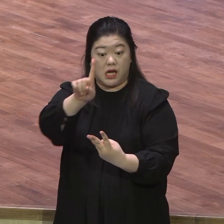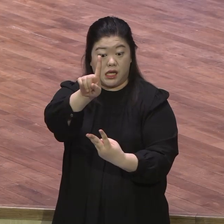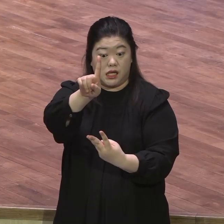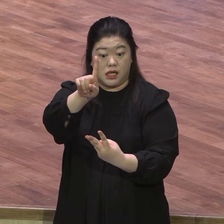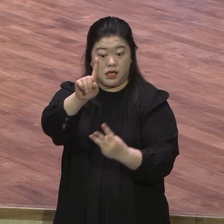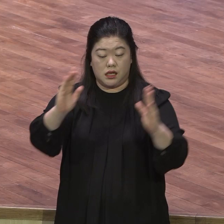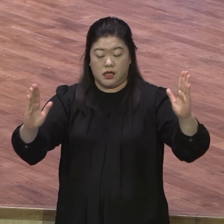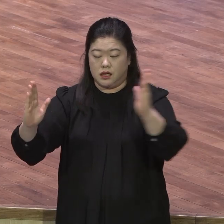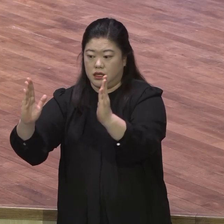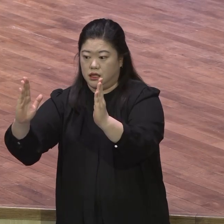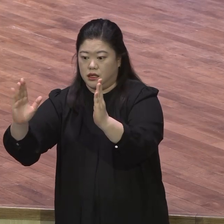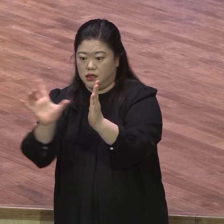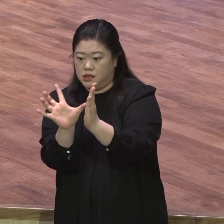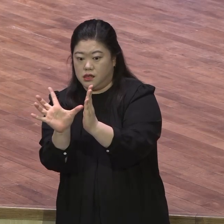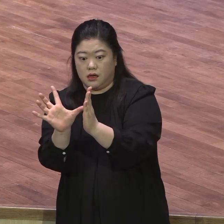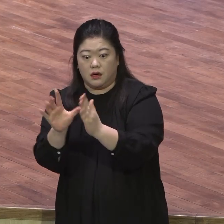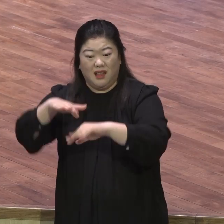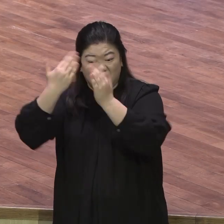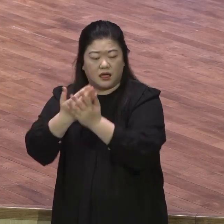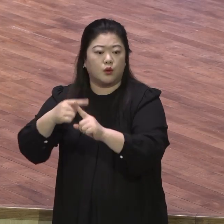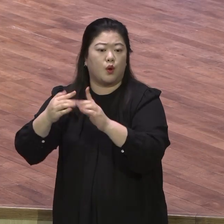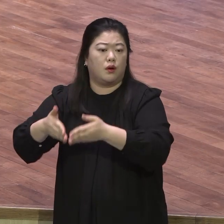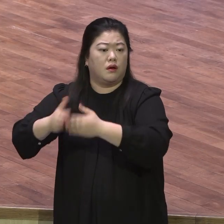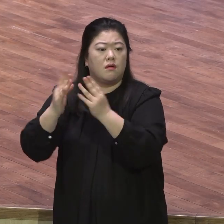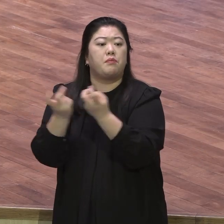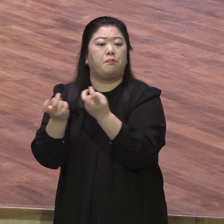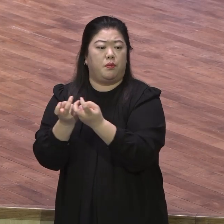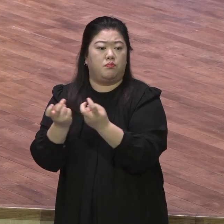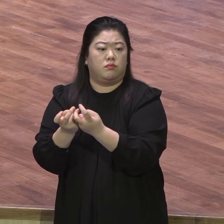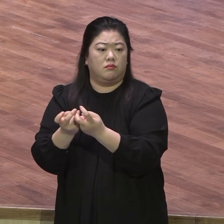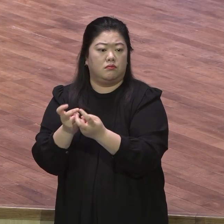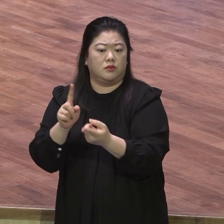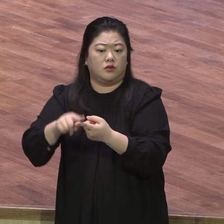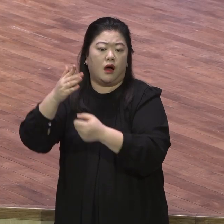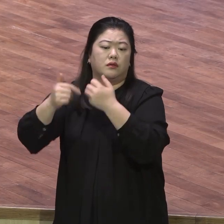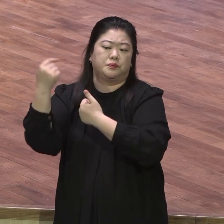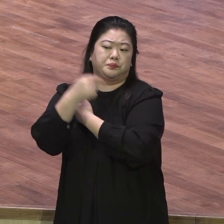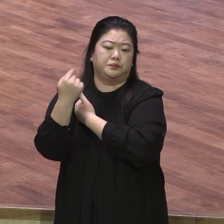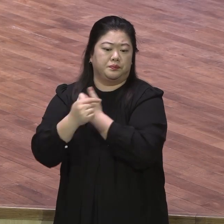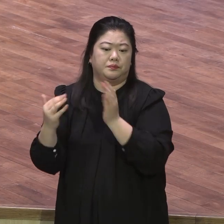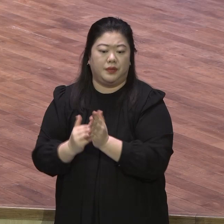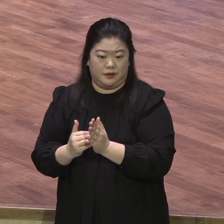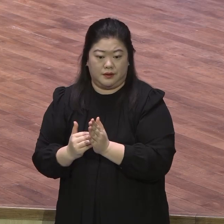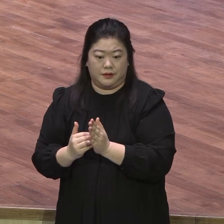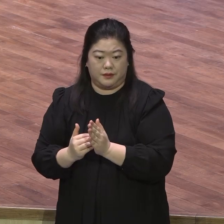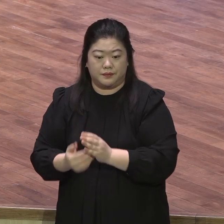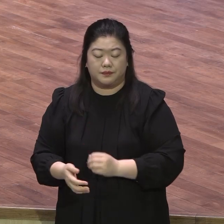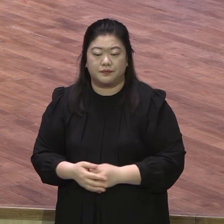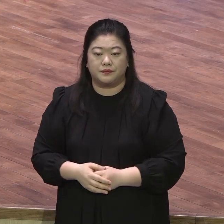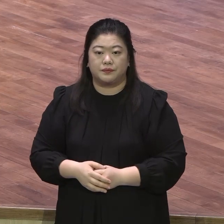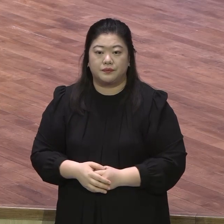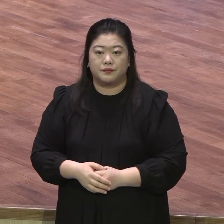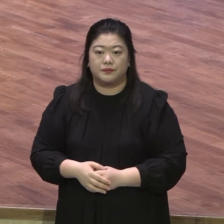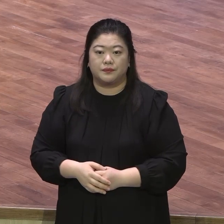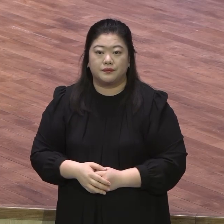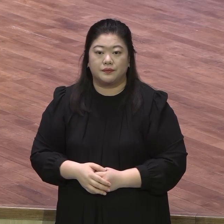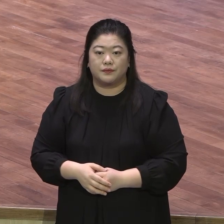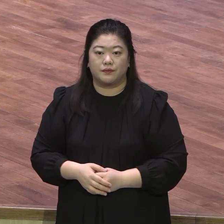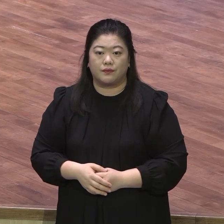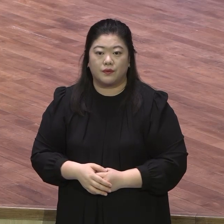기록을 하고 있는 엄청난 양이에요. 출입국기가 성막 봉운으로 끝나버립니다.